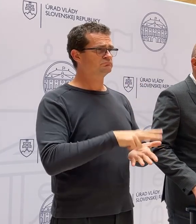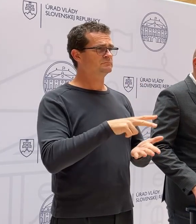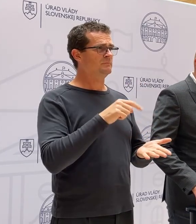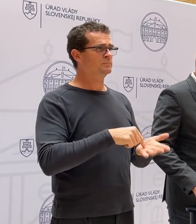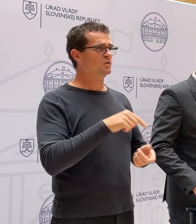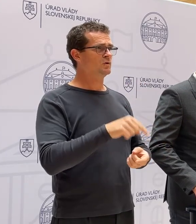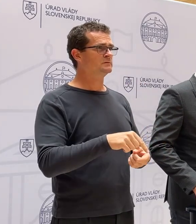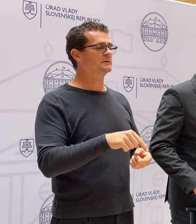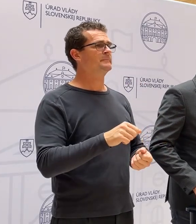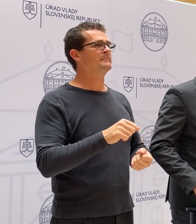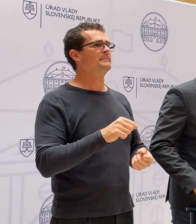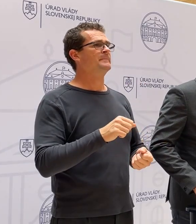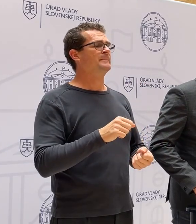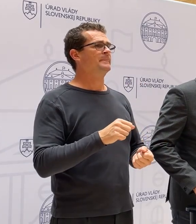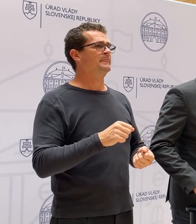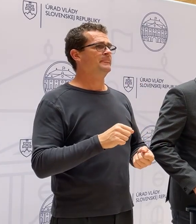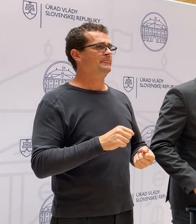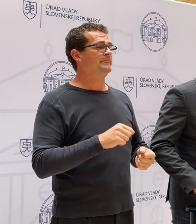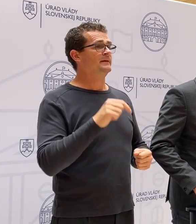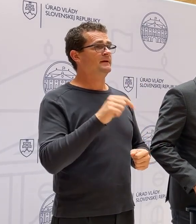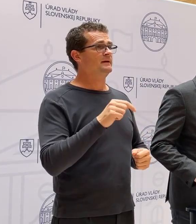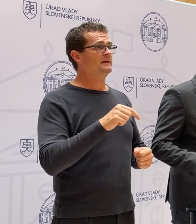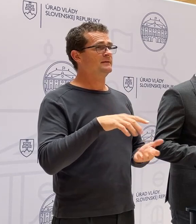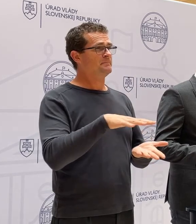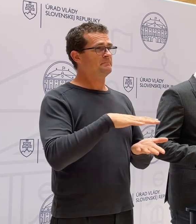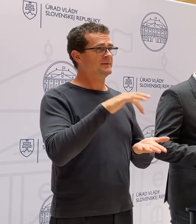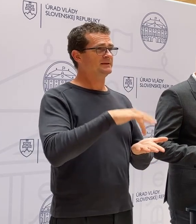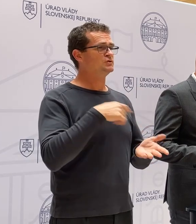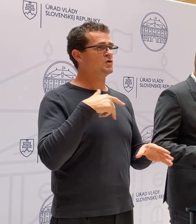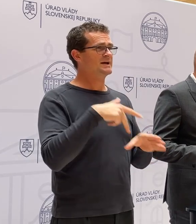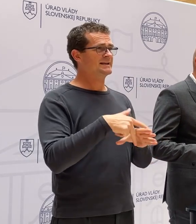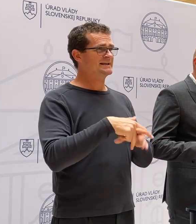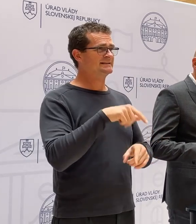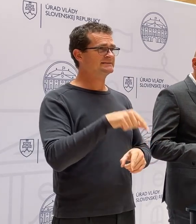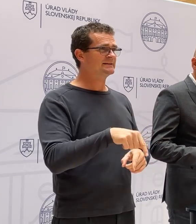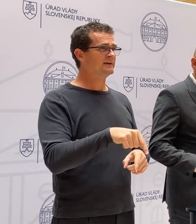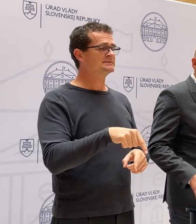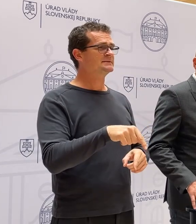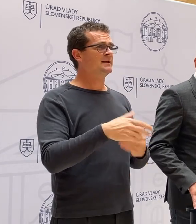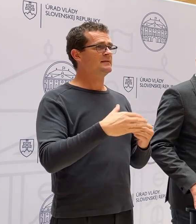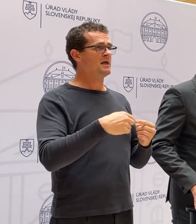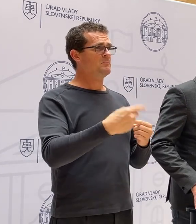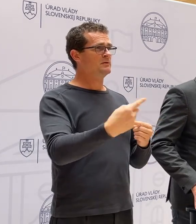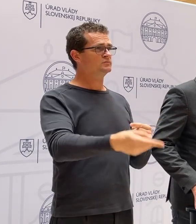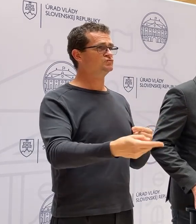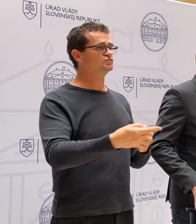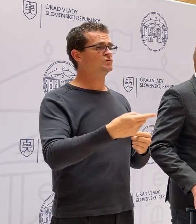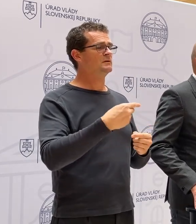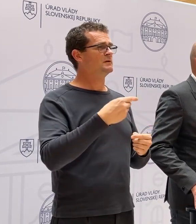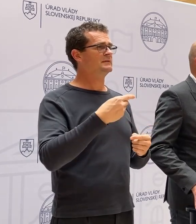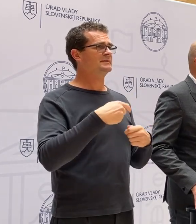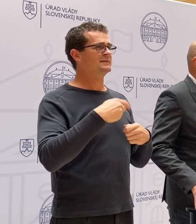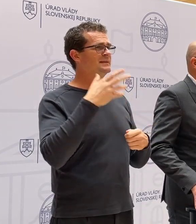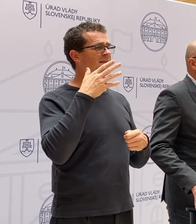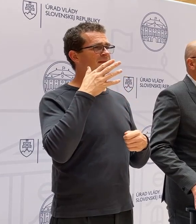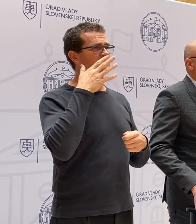bod. A túto lokalitu my rezervujeme. V najbližších týždňoch nebude možné